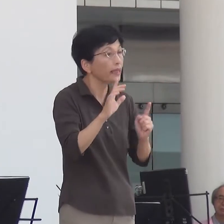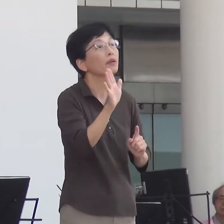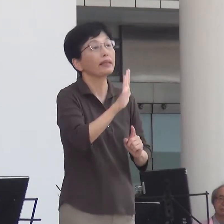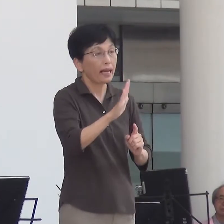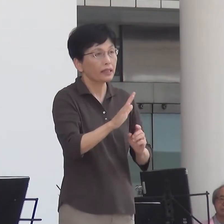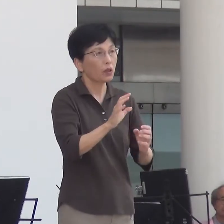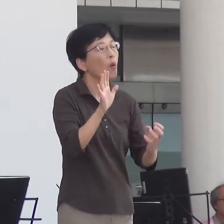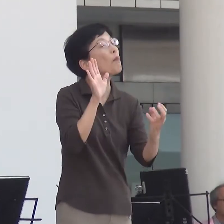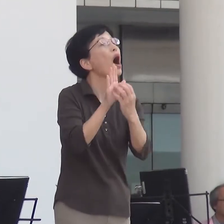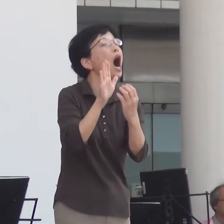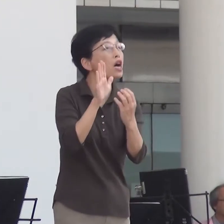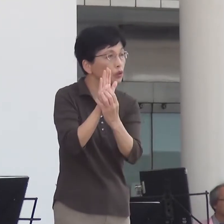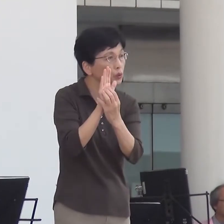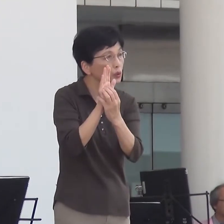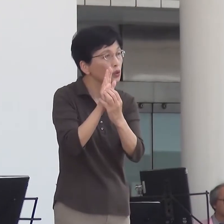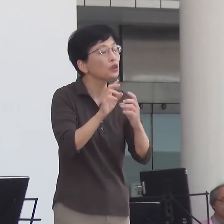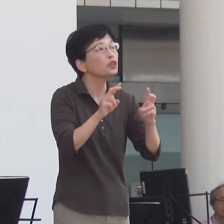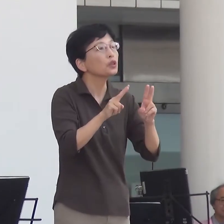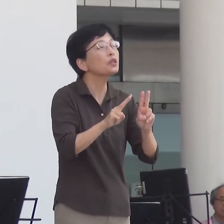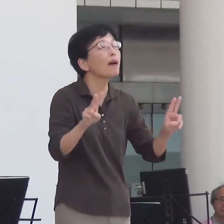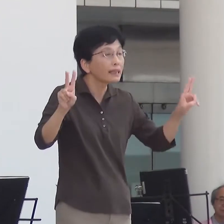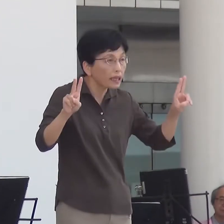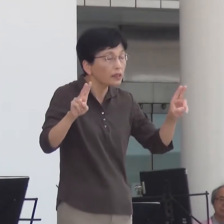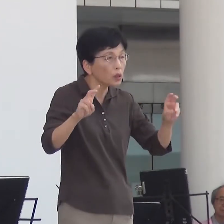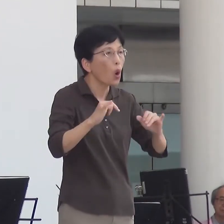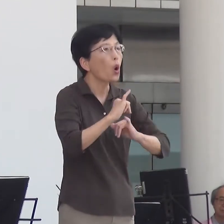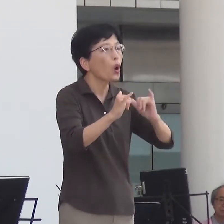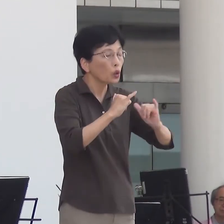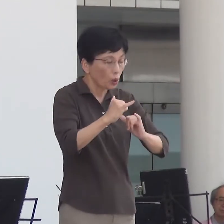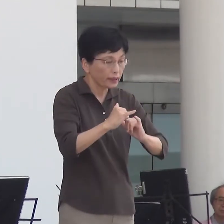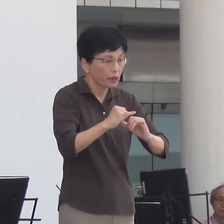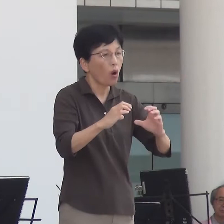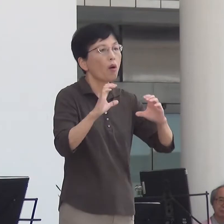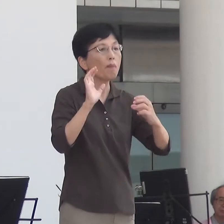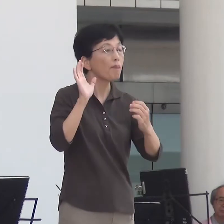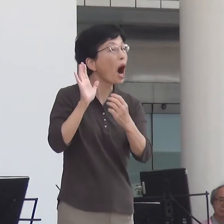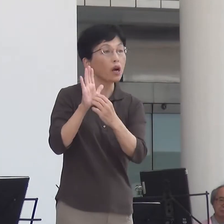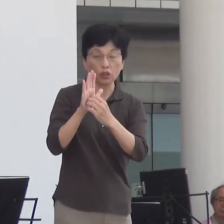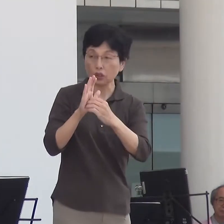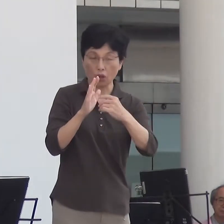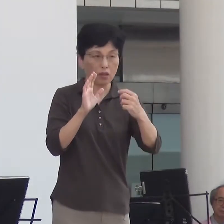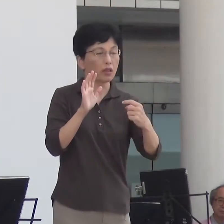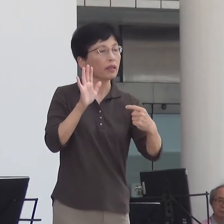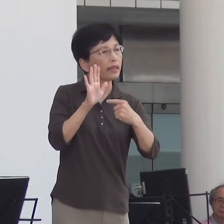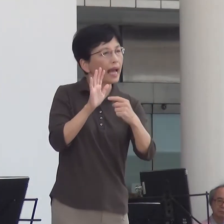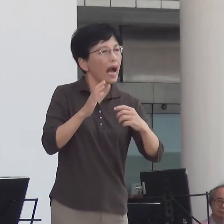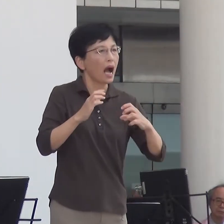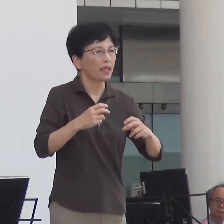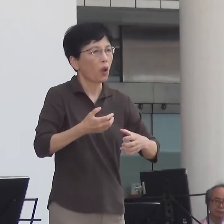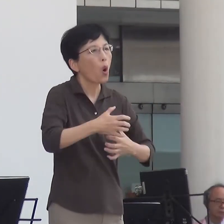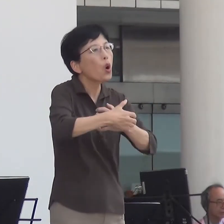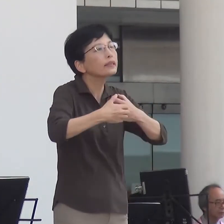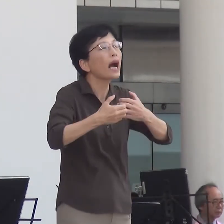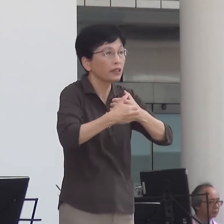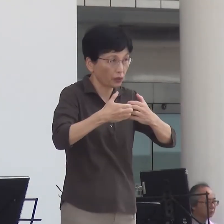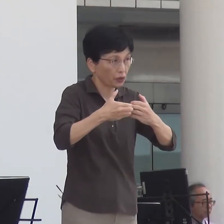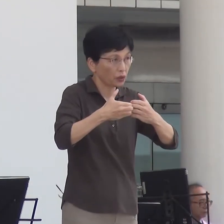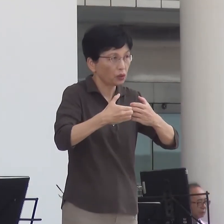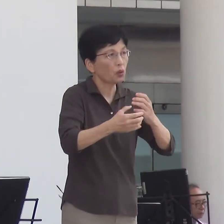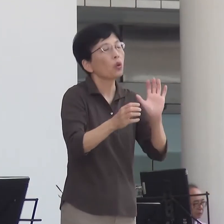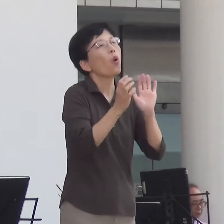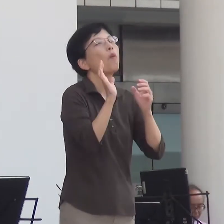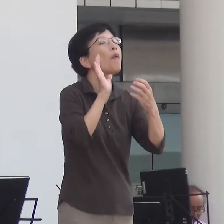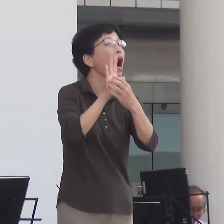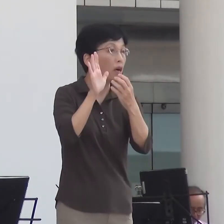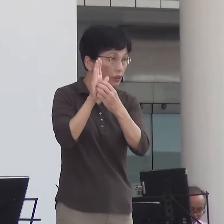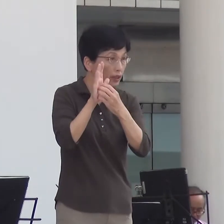ク、ユニバーサル都市福岡のマークの真ん中にはハートがあります。あの猿のマークですね、あれがユニバーサル都市福岡の